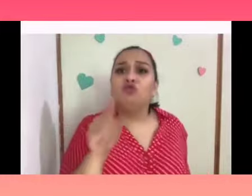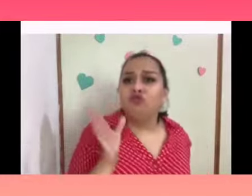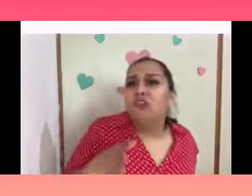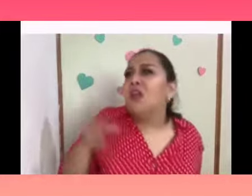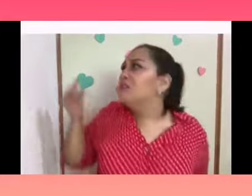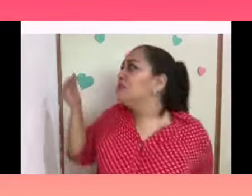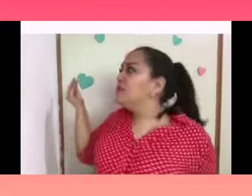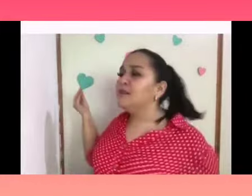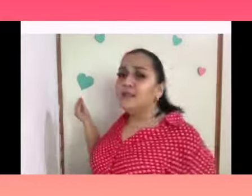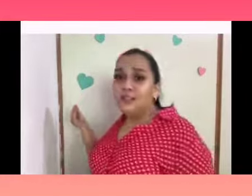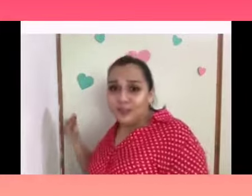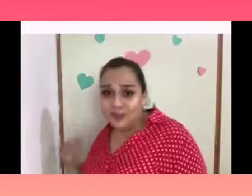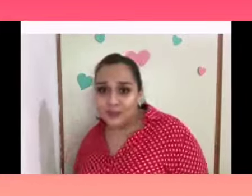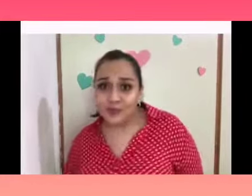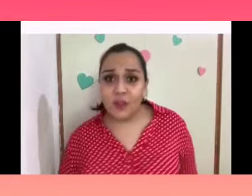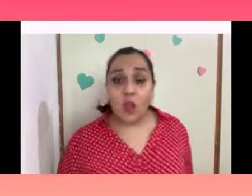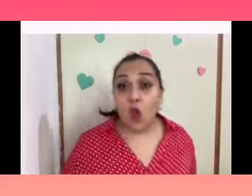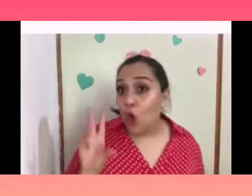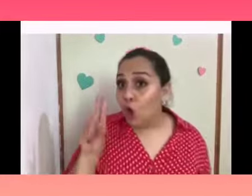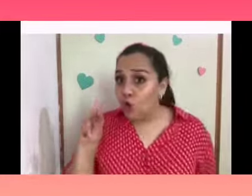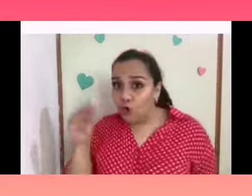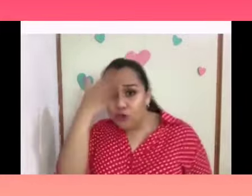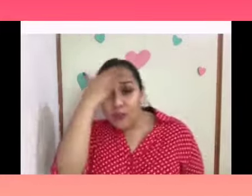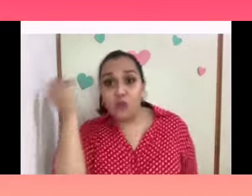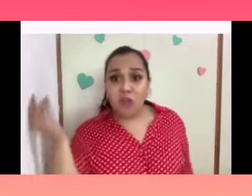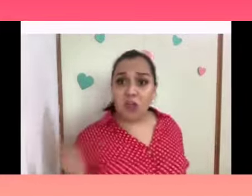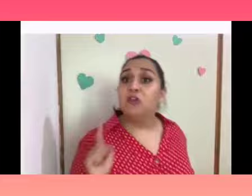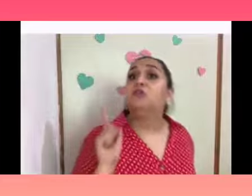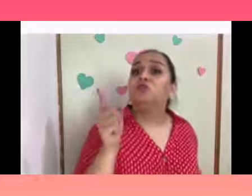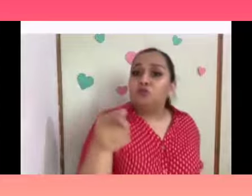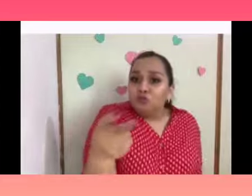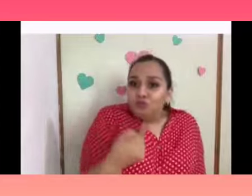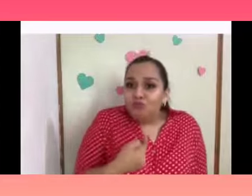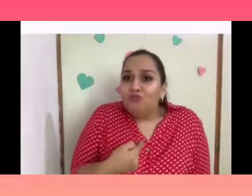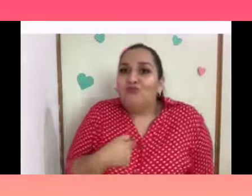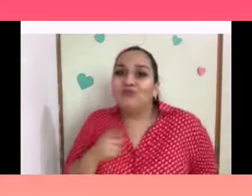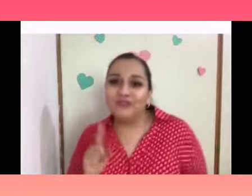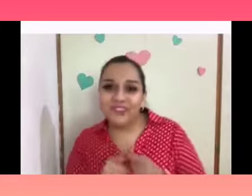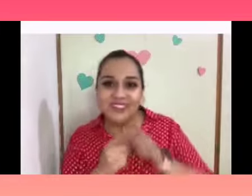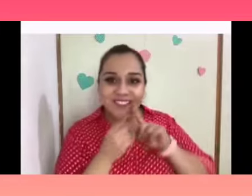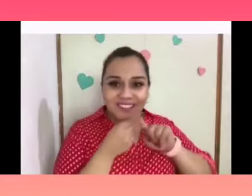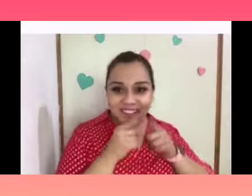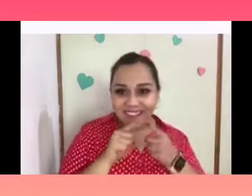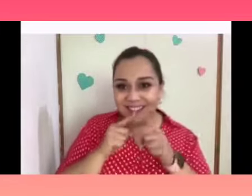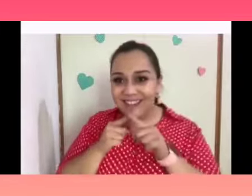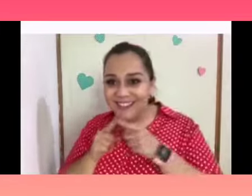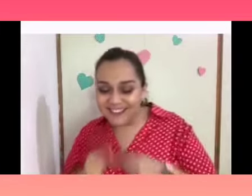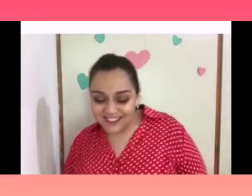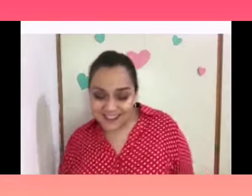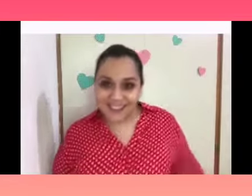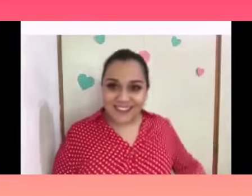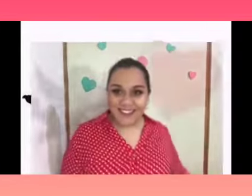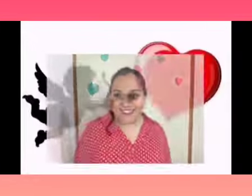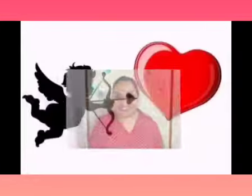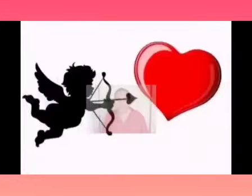No se te olvide que tú y yo éramos amigos Amigo, amigo, amigo, en serio